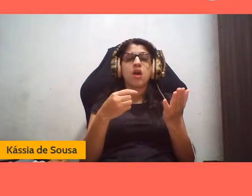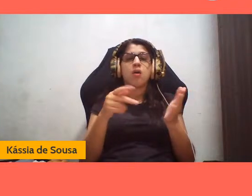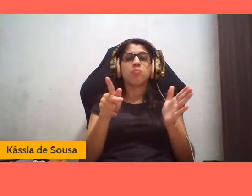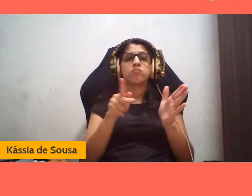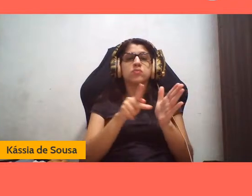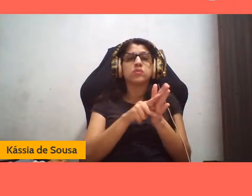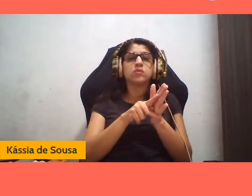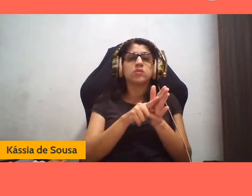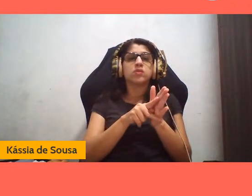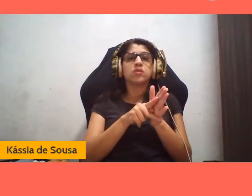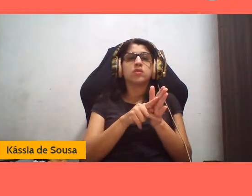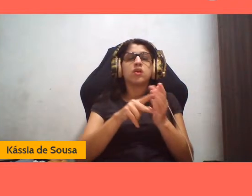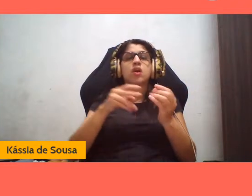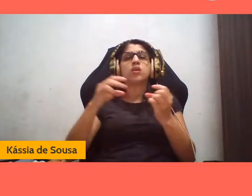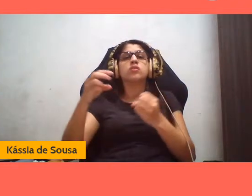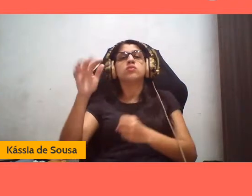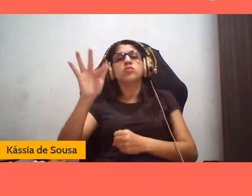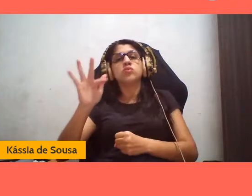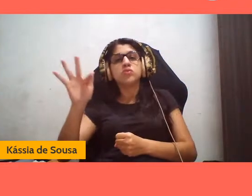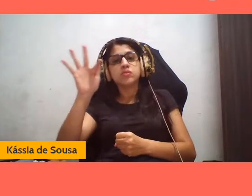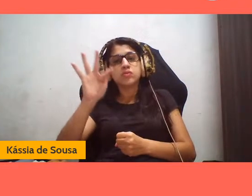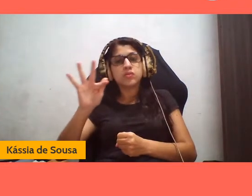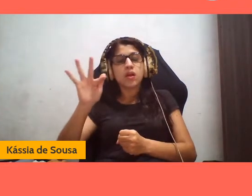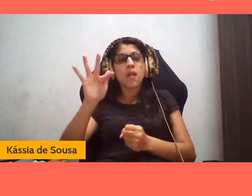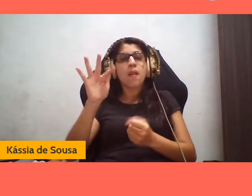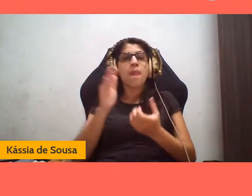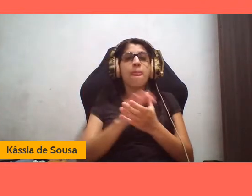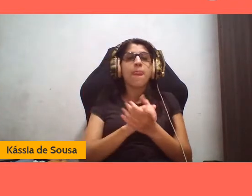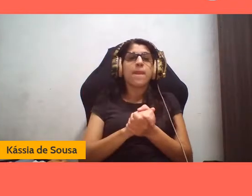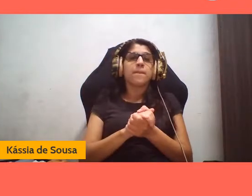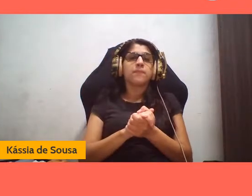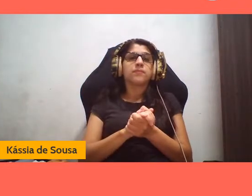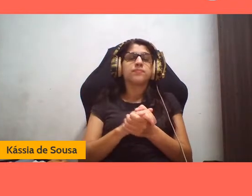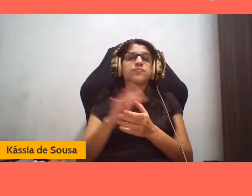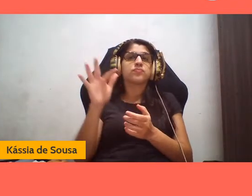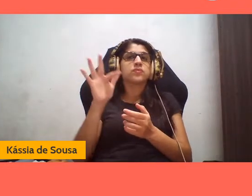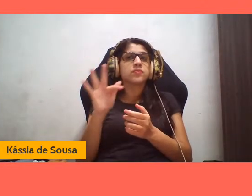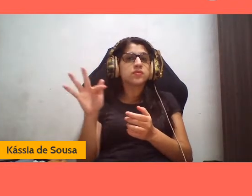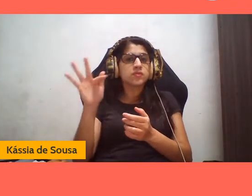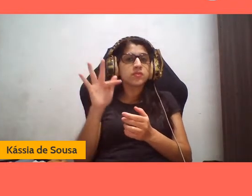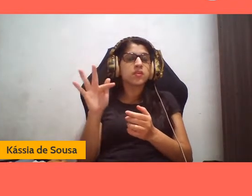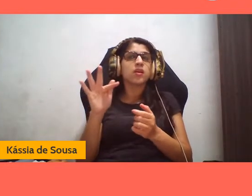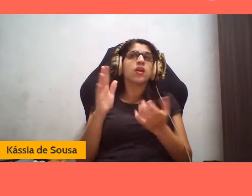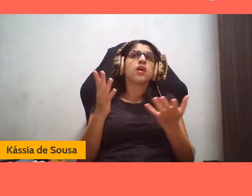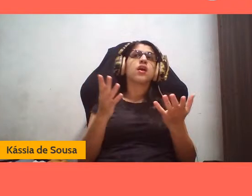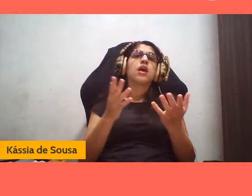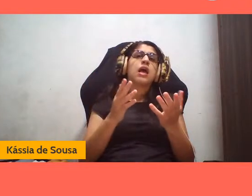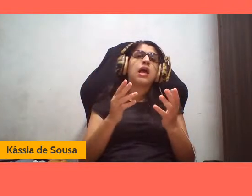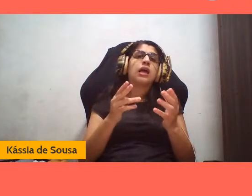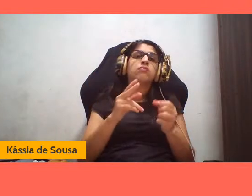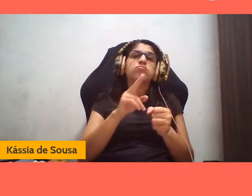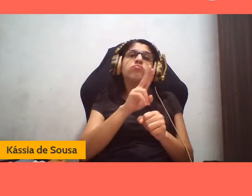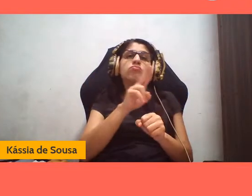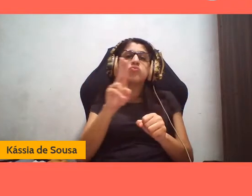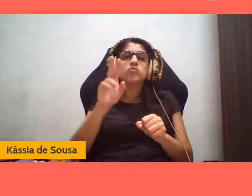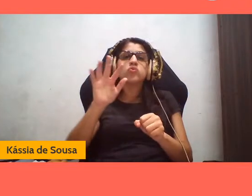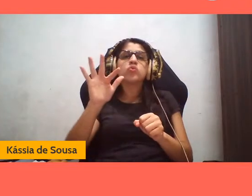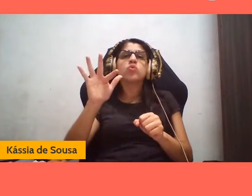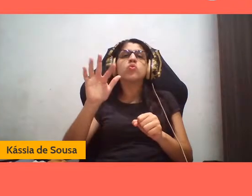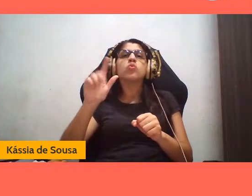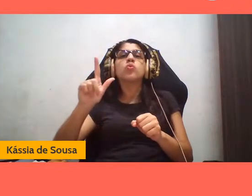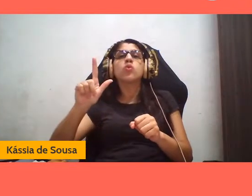de universidade. A universidade vem do latim universitas, a ideia